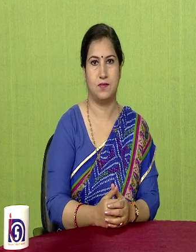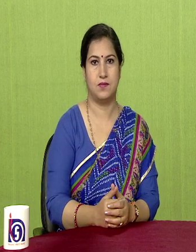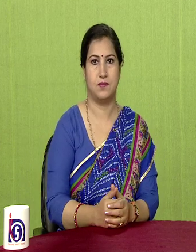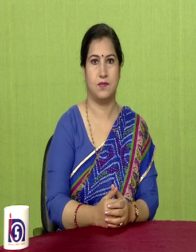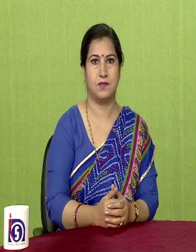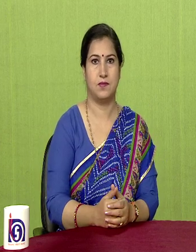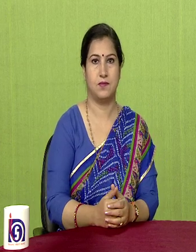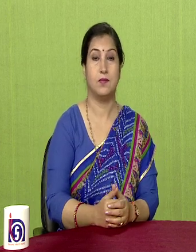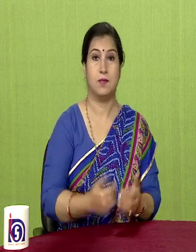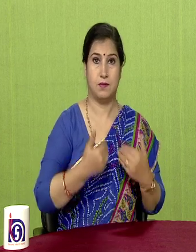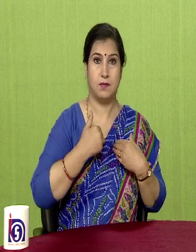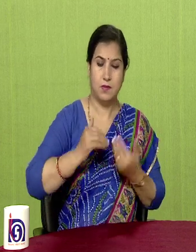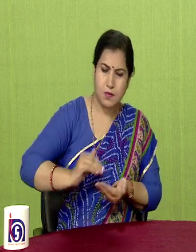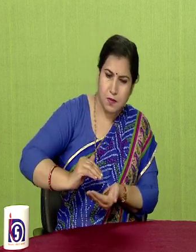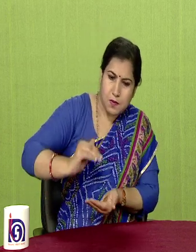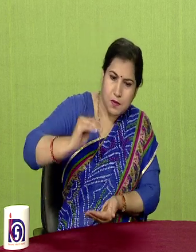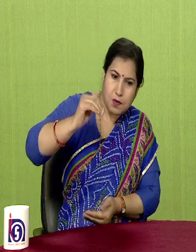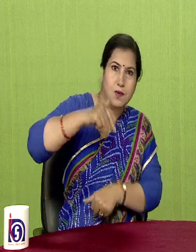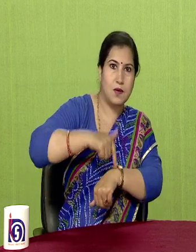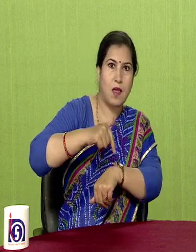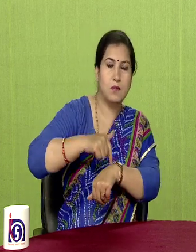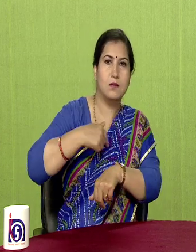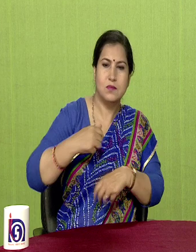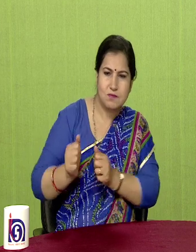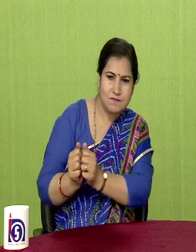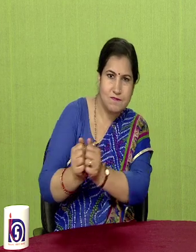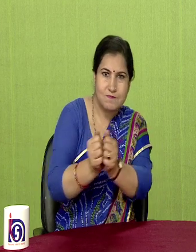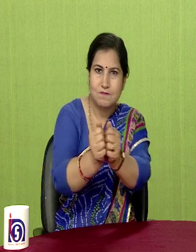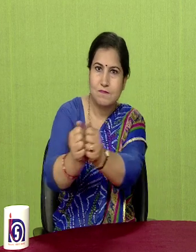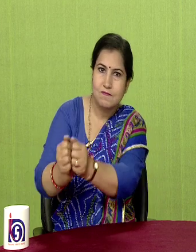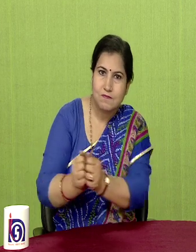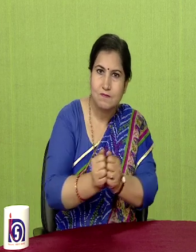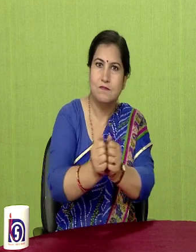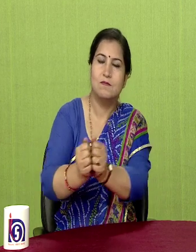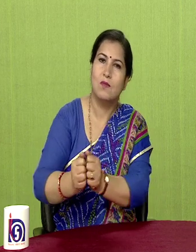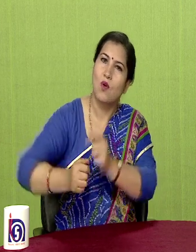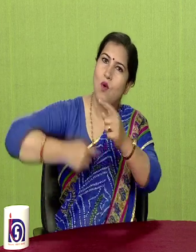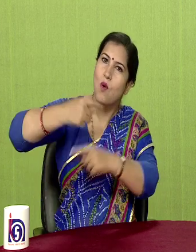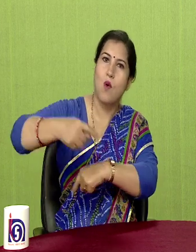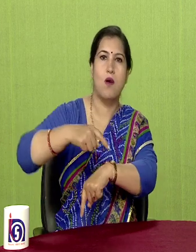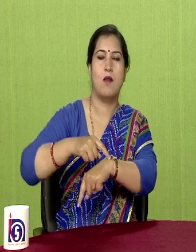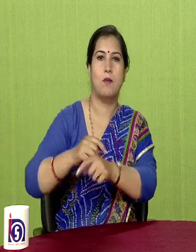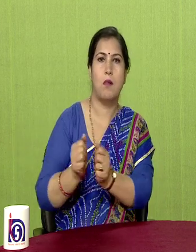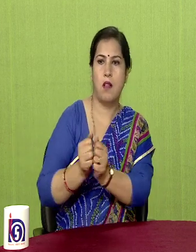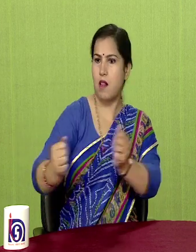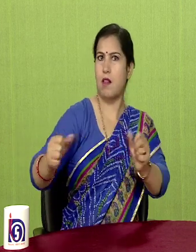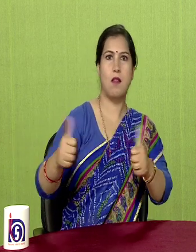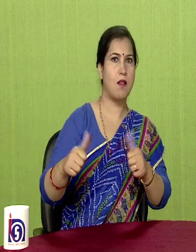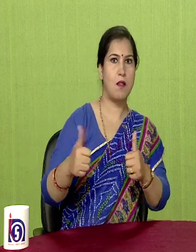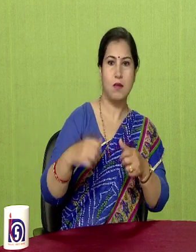मैंने तो बचपन से ही कभी उनका साथ नहीं छोड़ा और सदा यह पाया कि